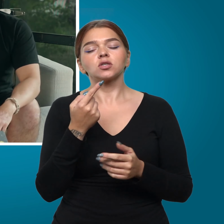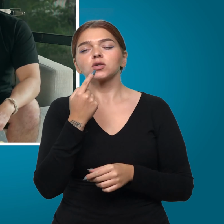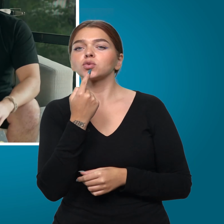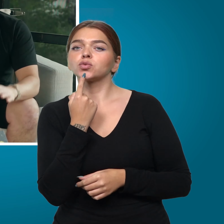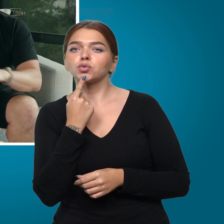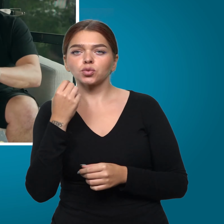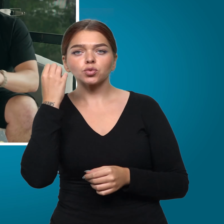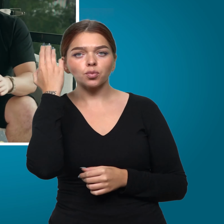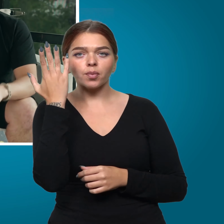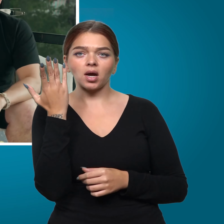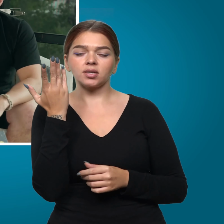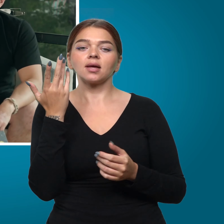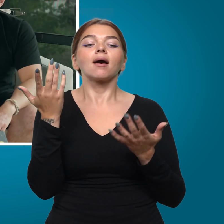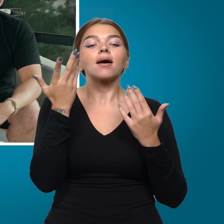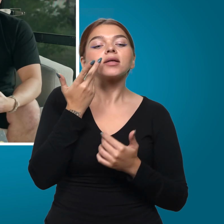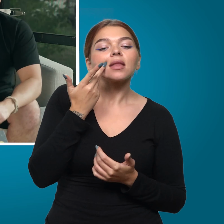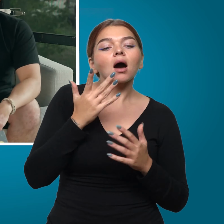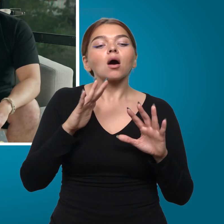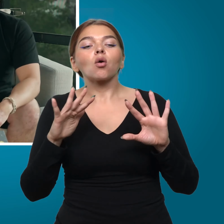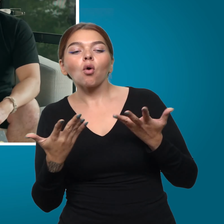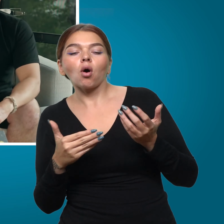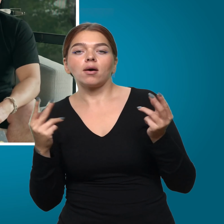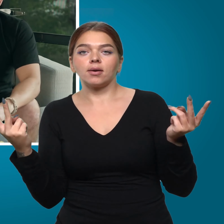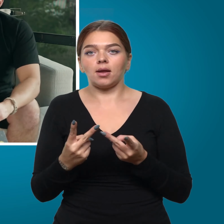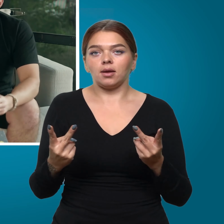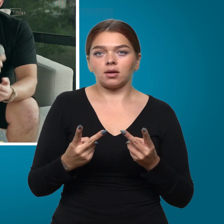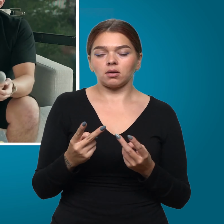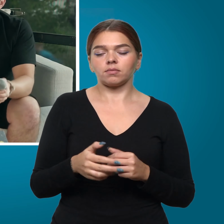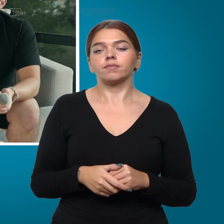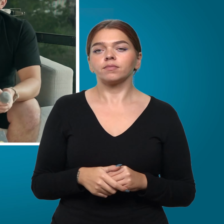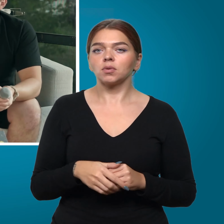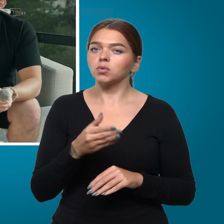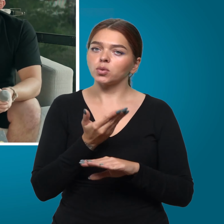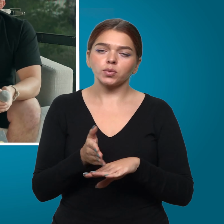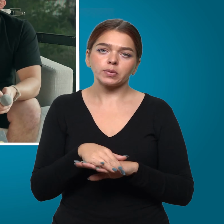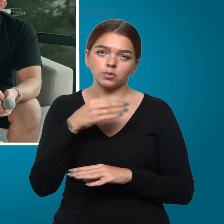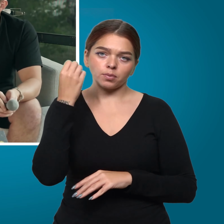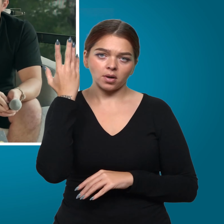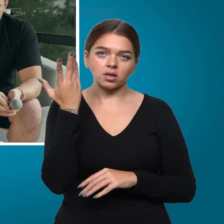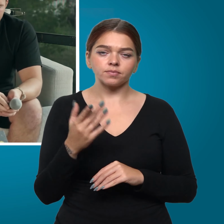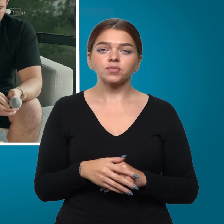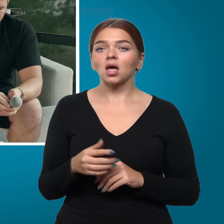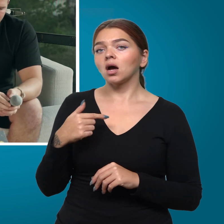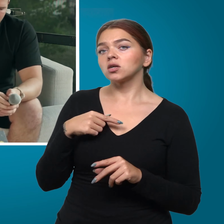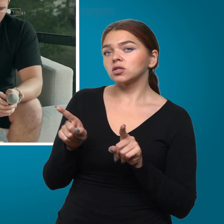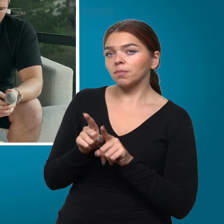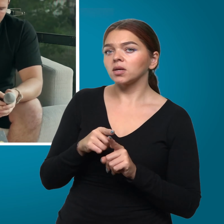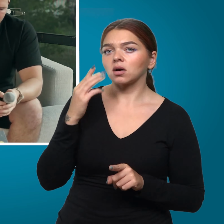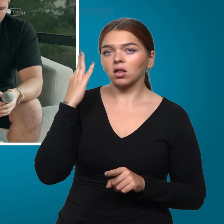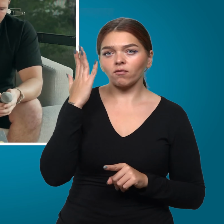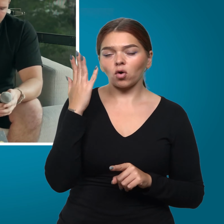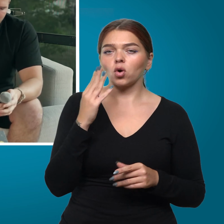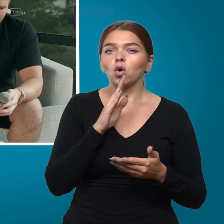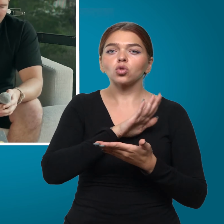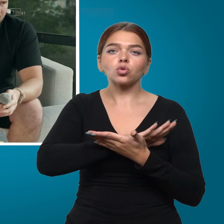suprasti, kada ko reikia, jeigu niekas tiesiai nepasako. Šiaip aš irgi galvoju, kad tikrai nėra tobulo